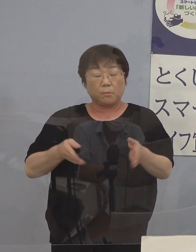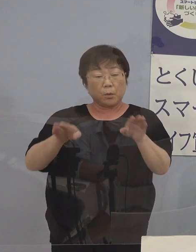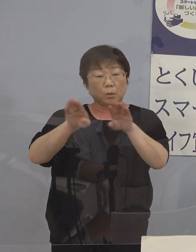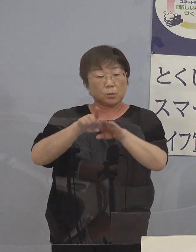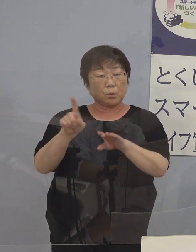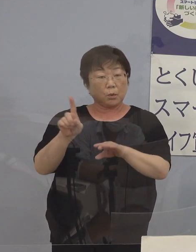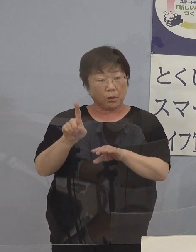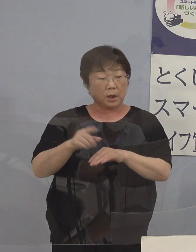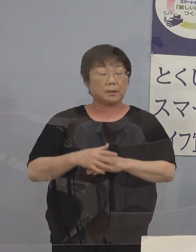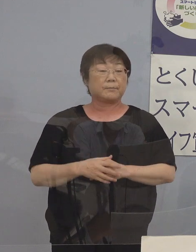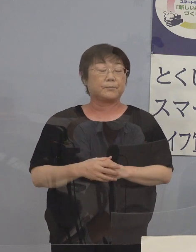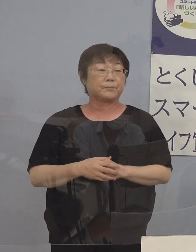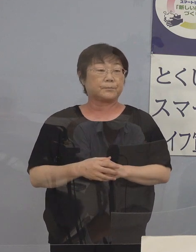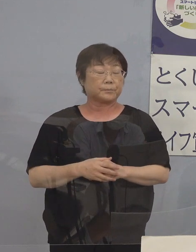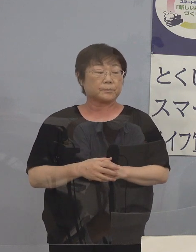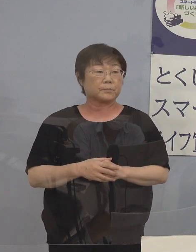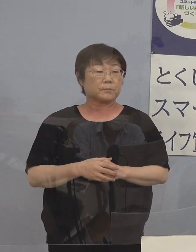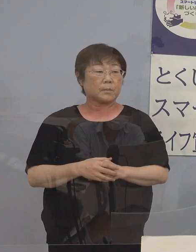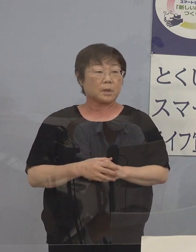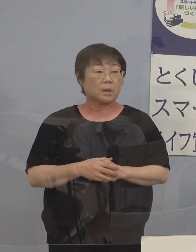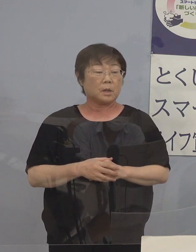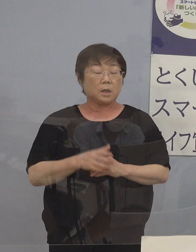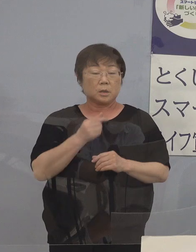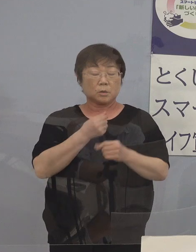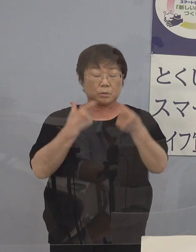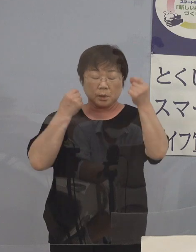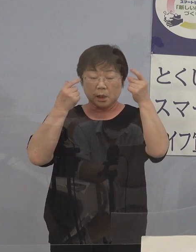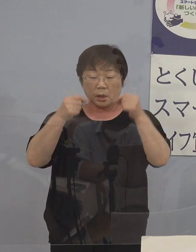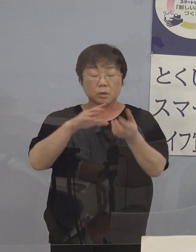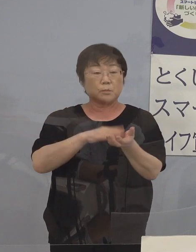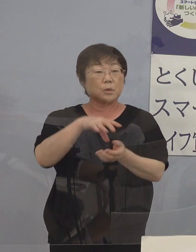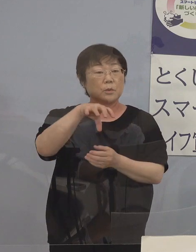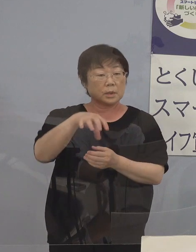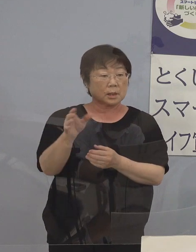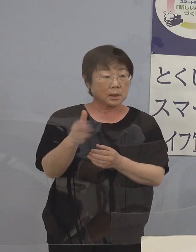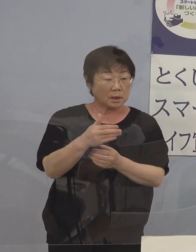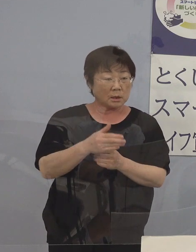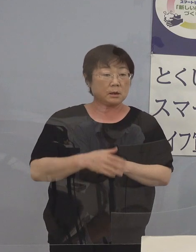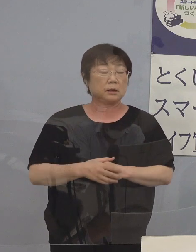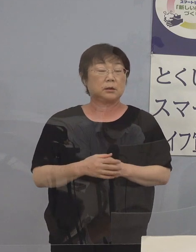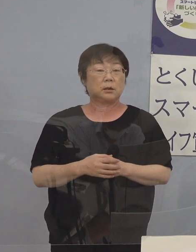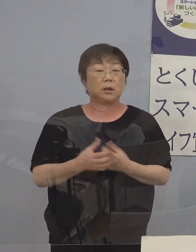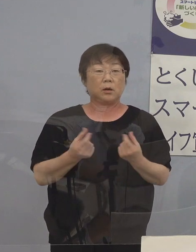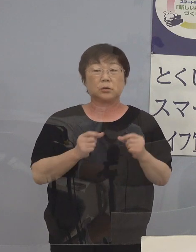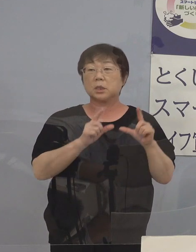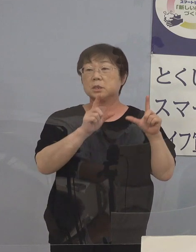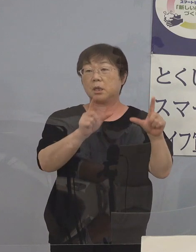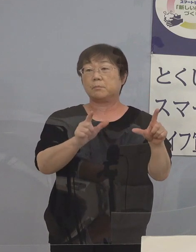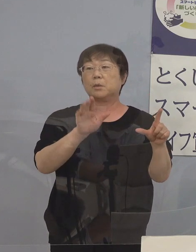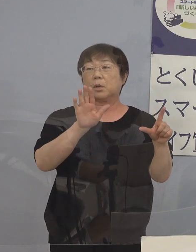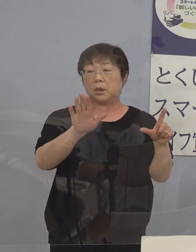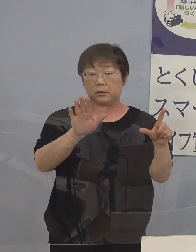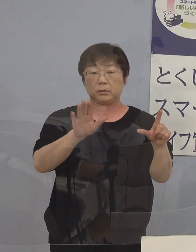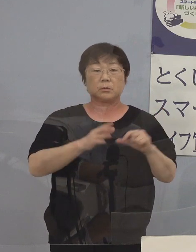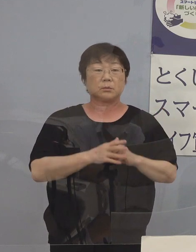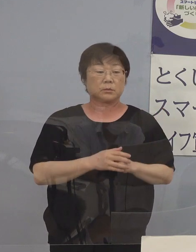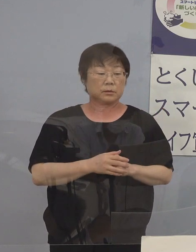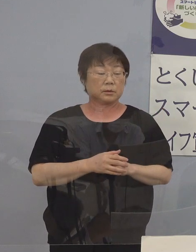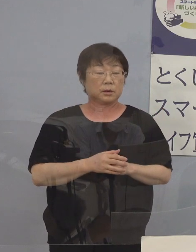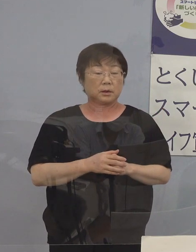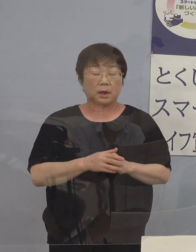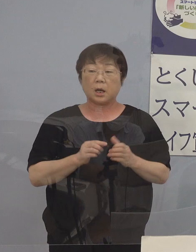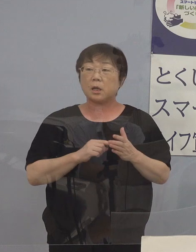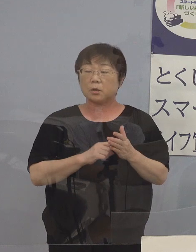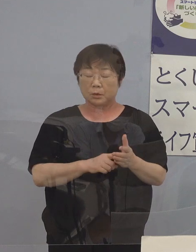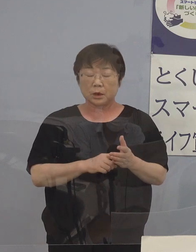棟に、 ここは徳島大学病院の方からも同じ 発表されていると思いますが、あ